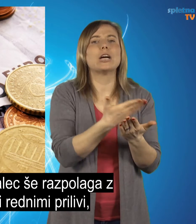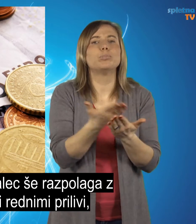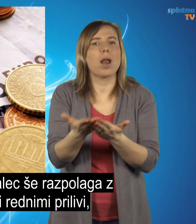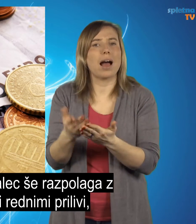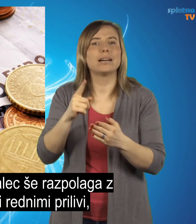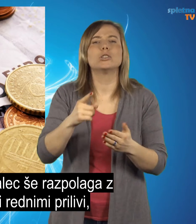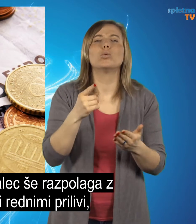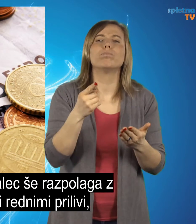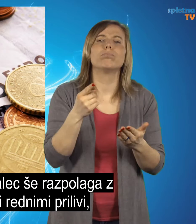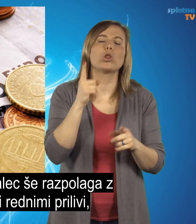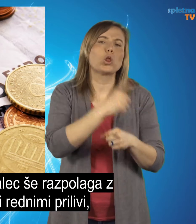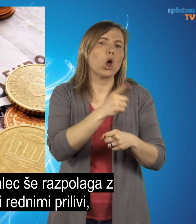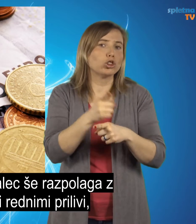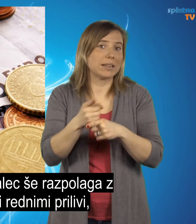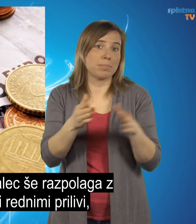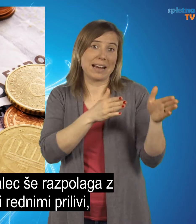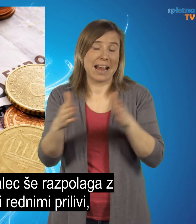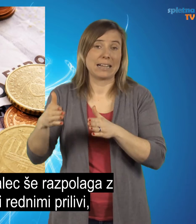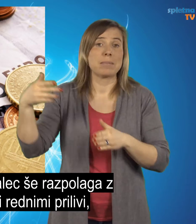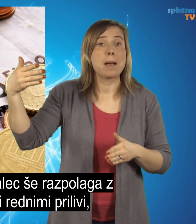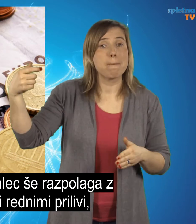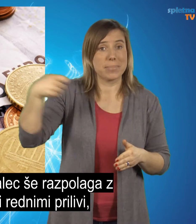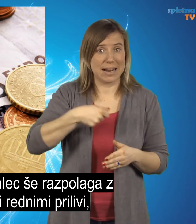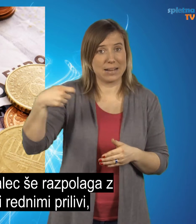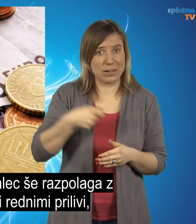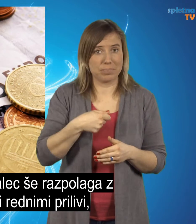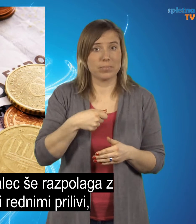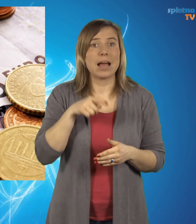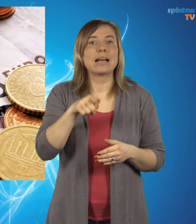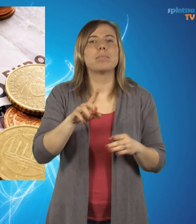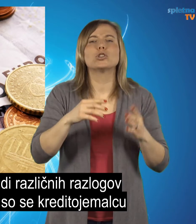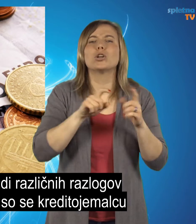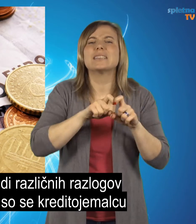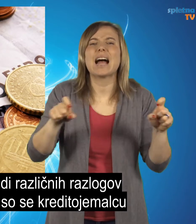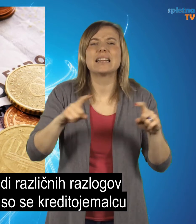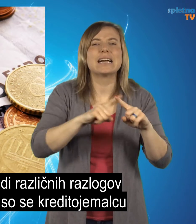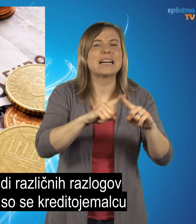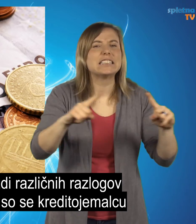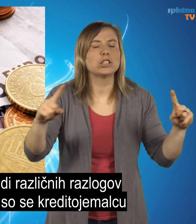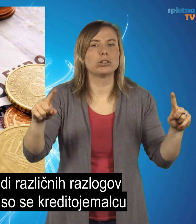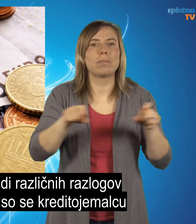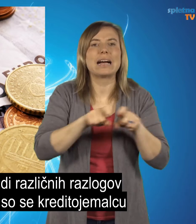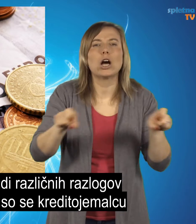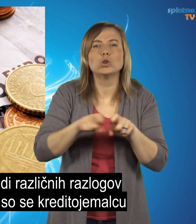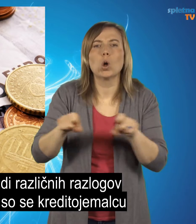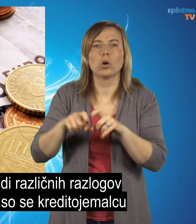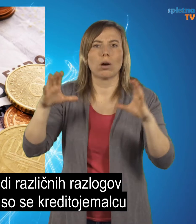se zaradi različnih razlogov zmanjšali ali pa so se kreditojemalcu povečali redni nujni mesečni